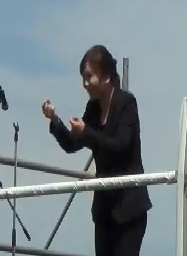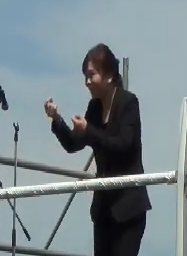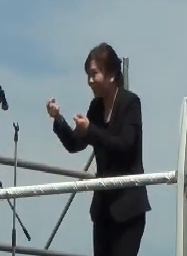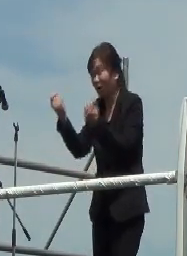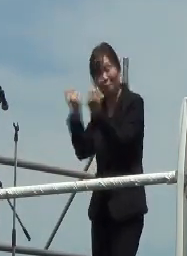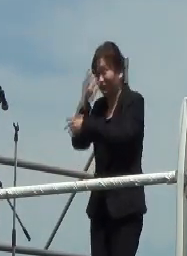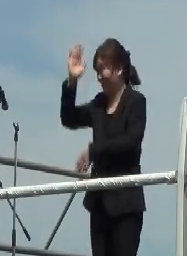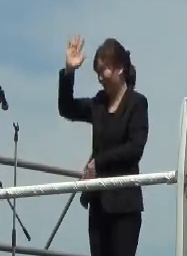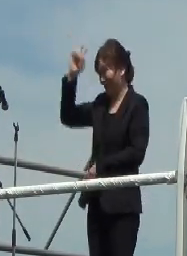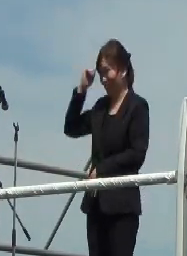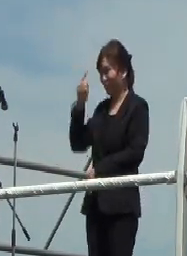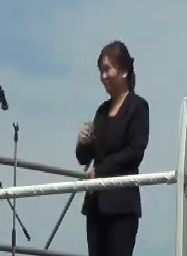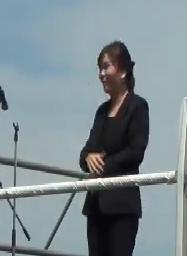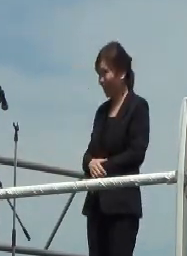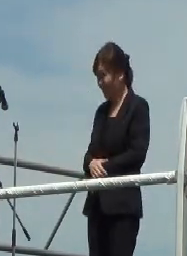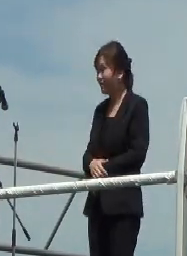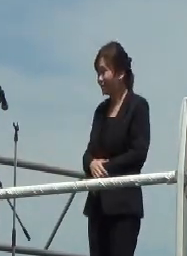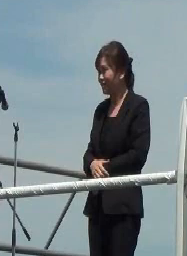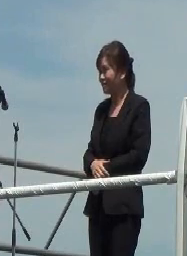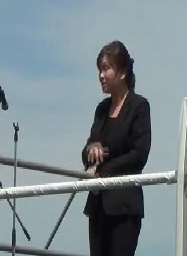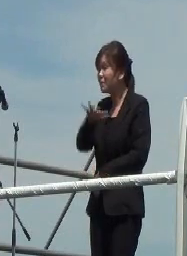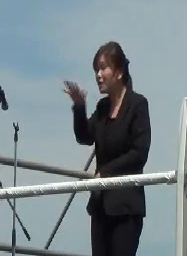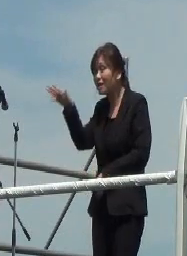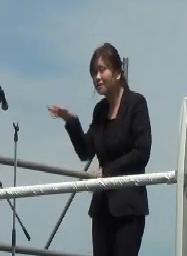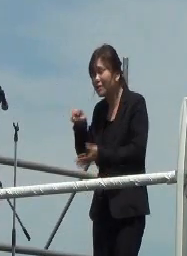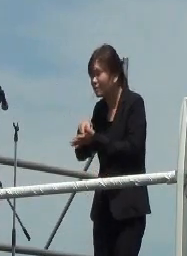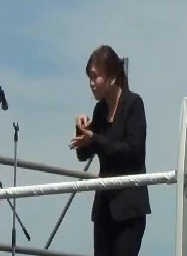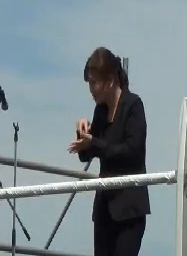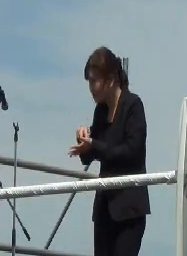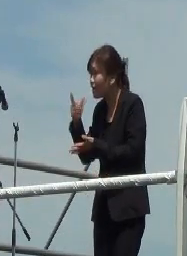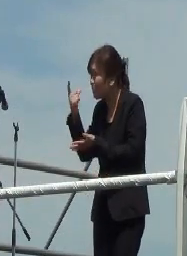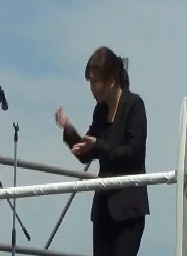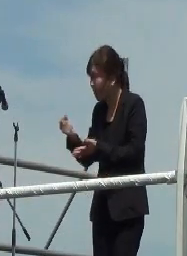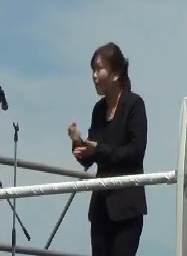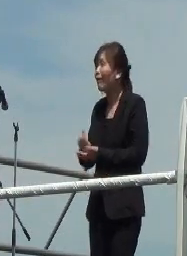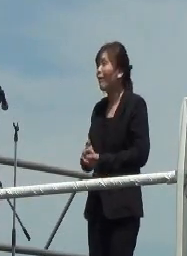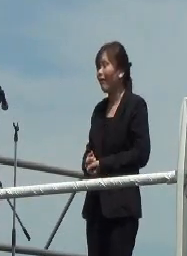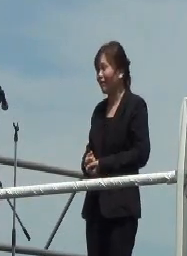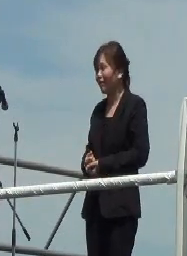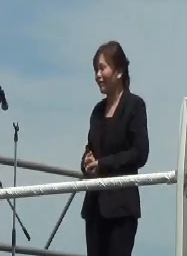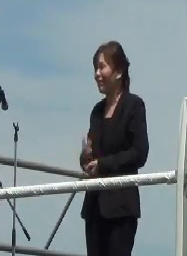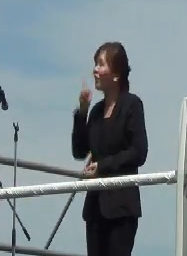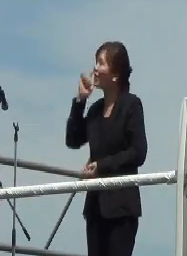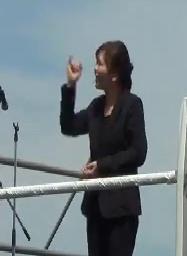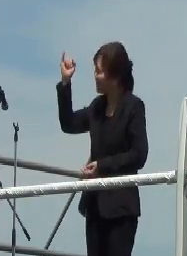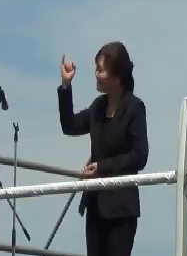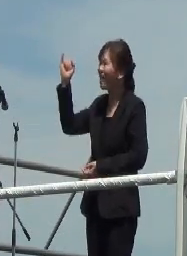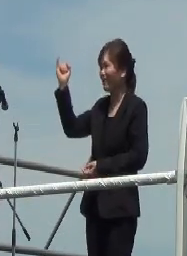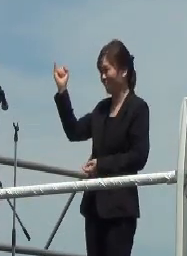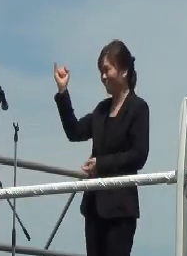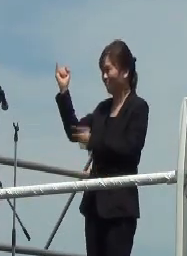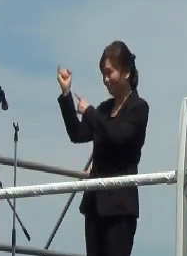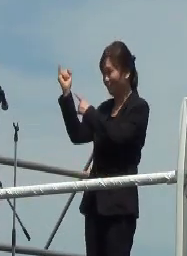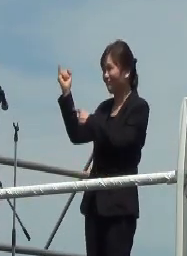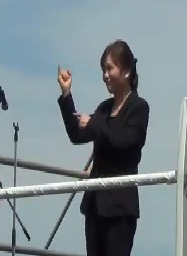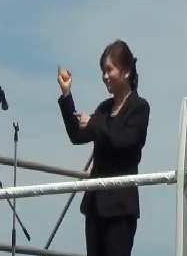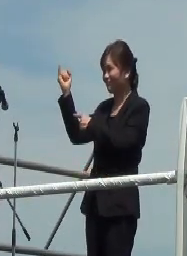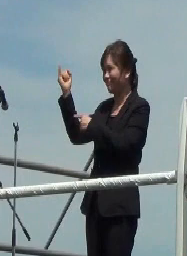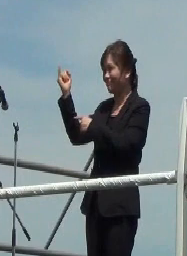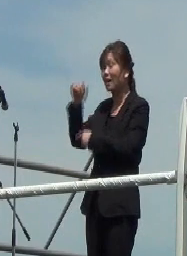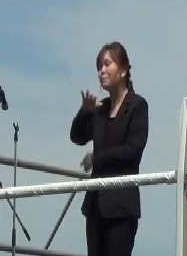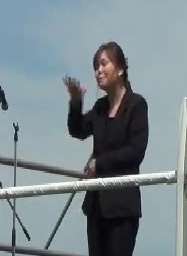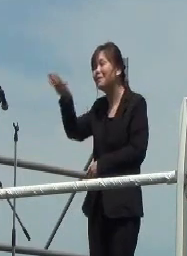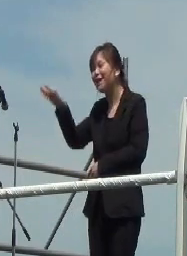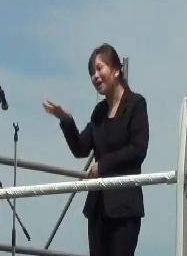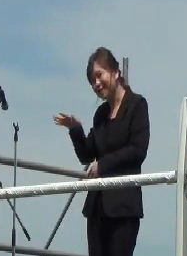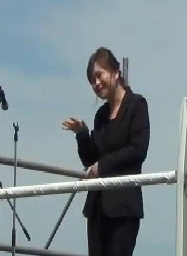ないと思います。皆さんにとってもお母さん、お母さん皆さ